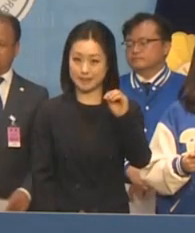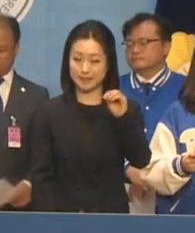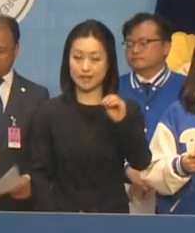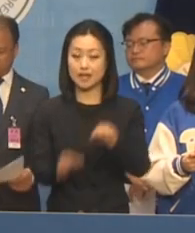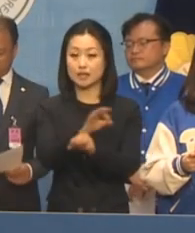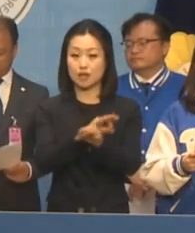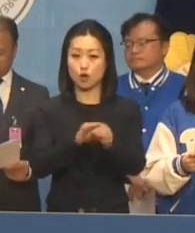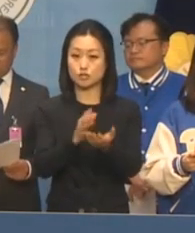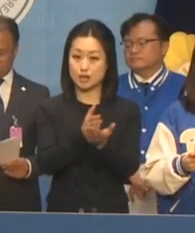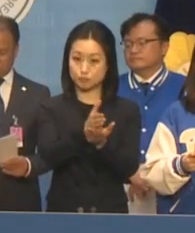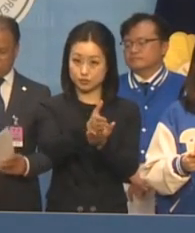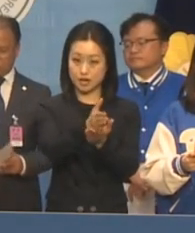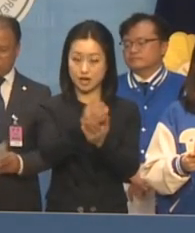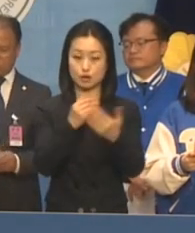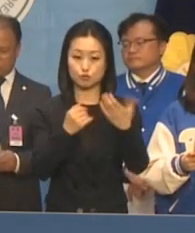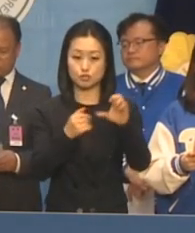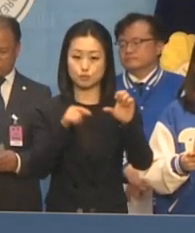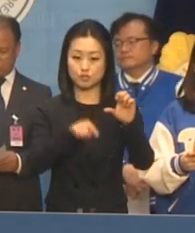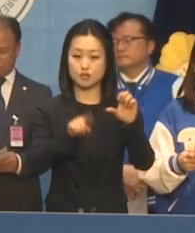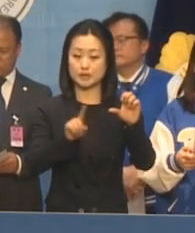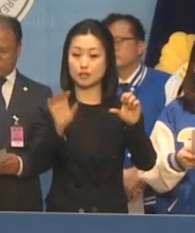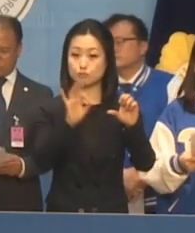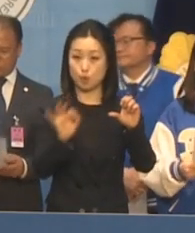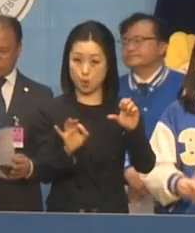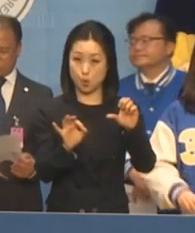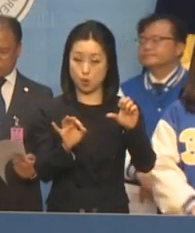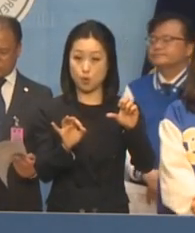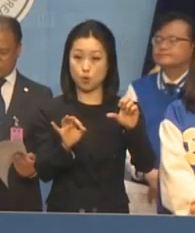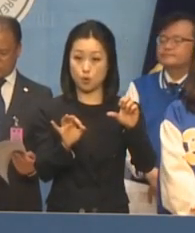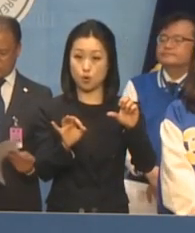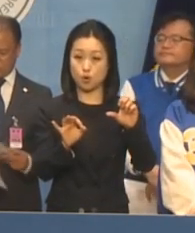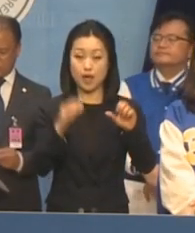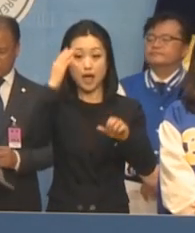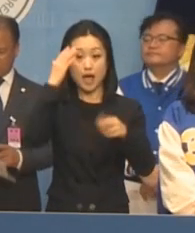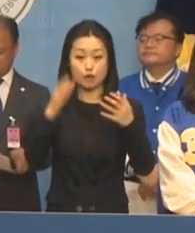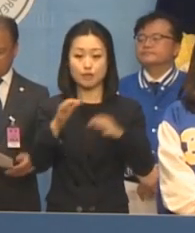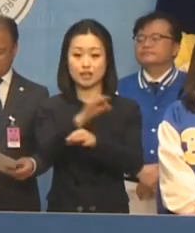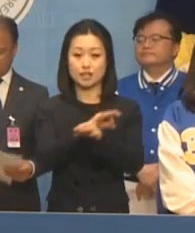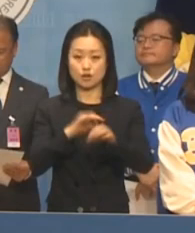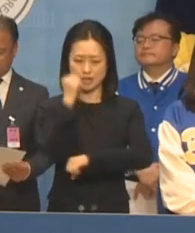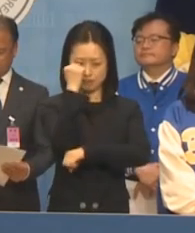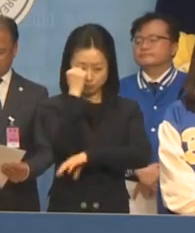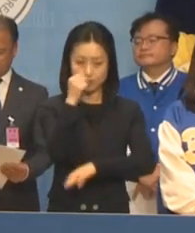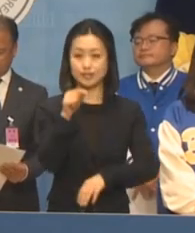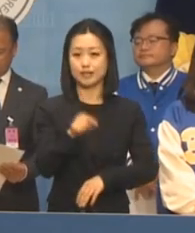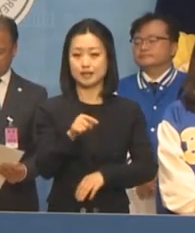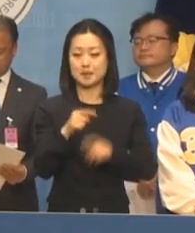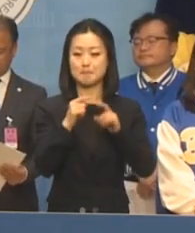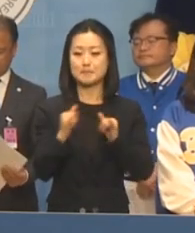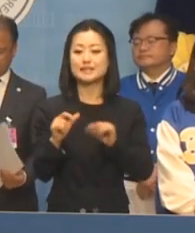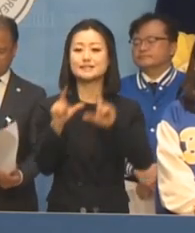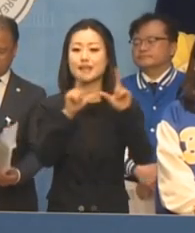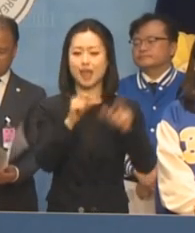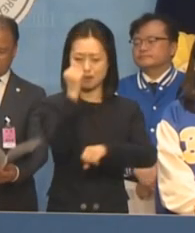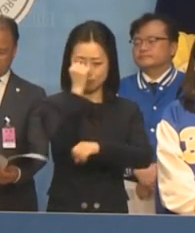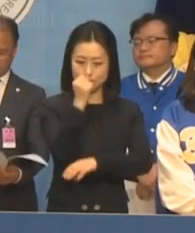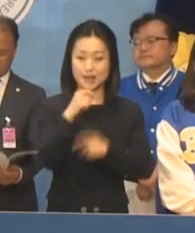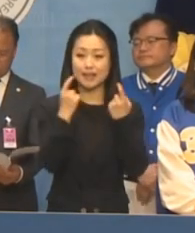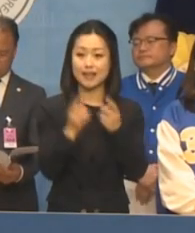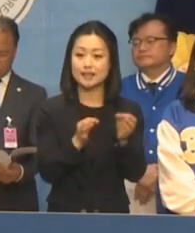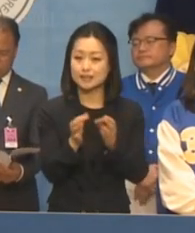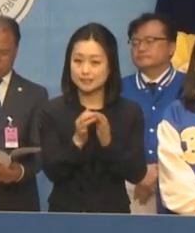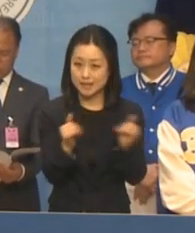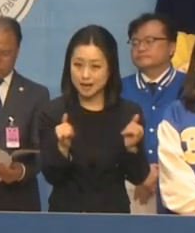경제분야 95.1% 차지하는 대한민국 경제 근간이자 민생 경제에 뿌리인